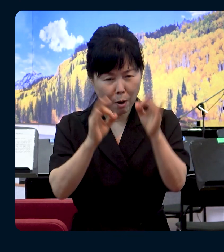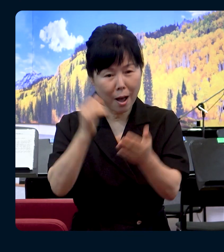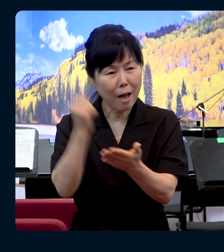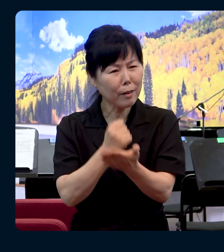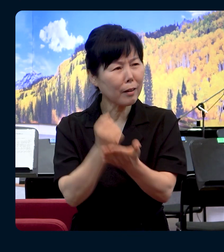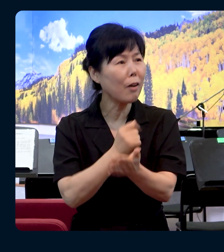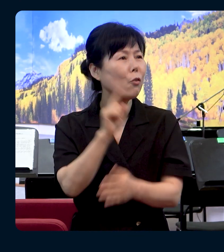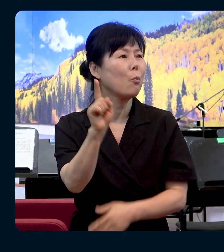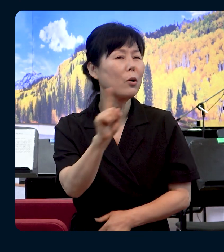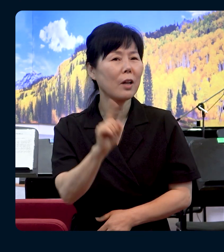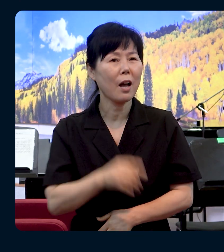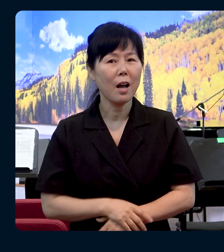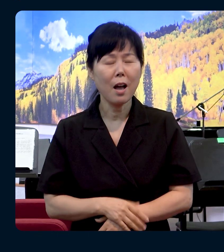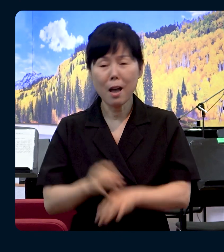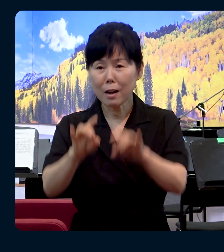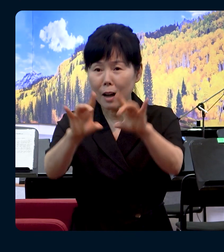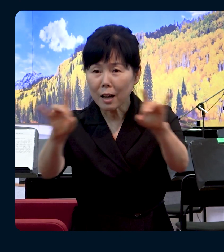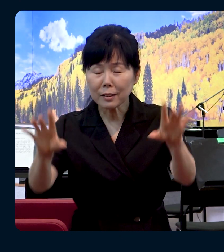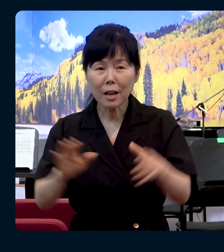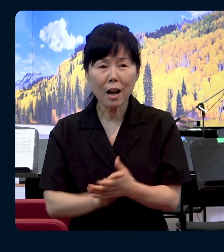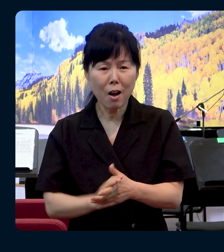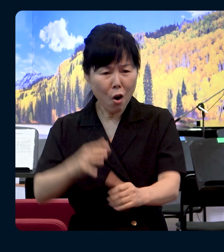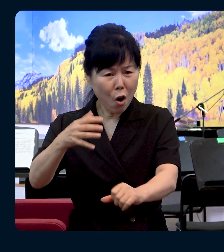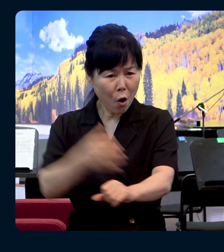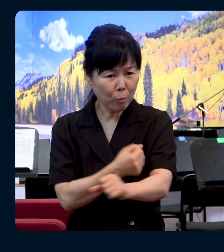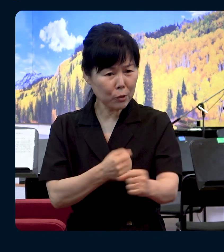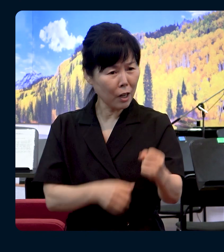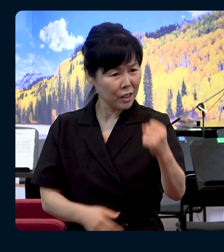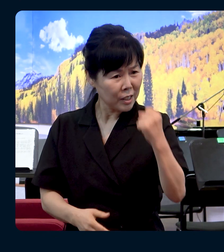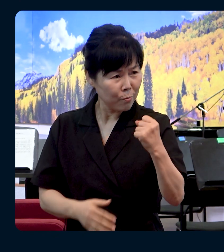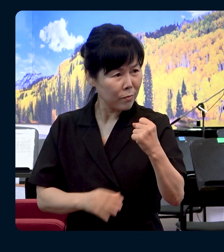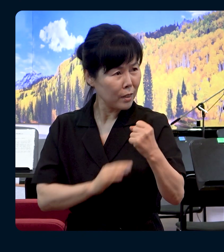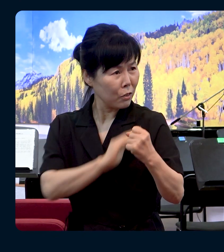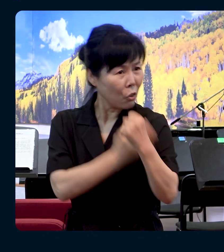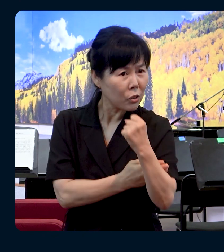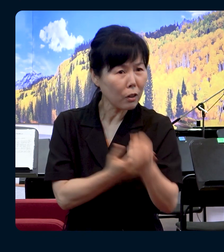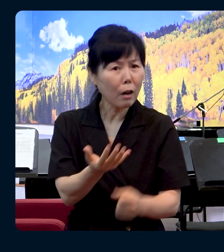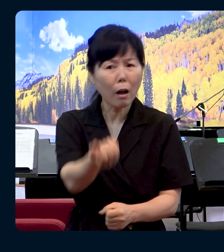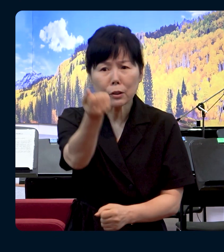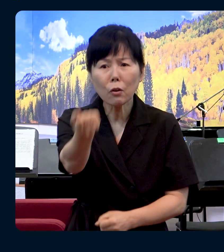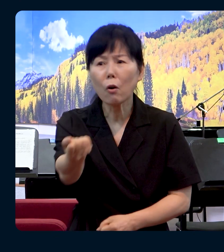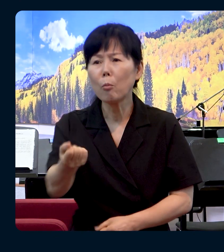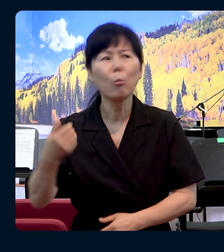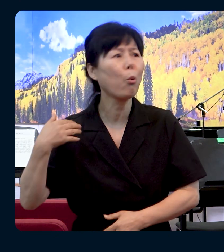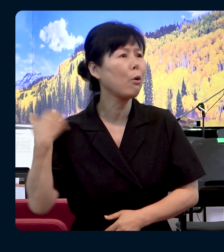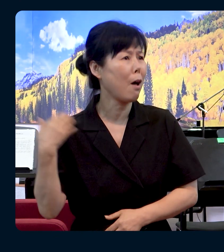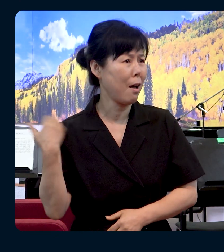자신이 얼마나 엄청난 파워, 권세를 갖고 있는지를 잘 모른다는 겁니다.